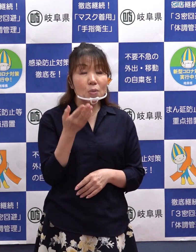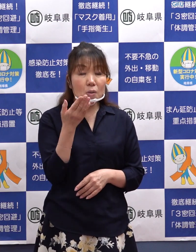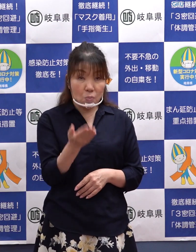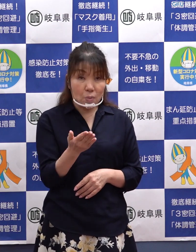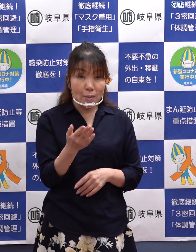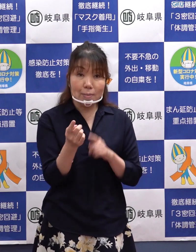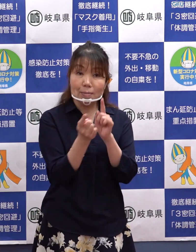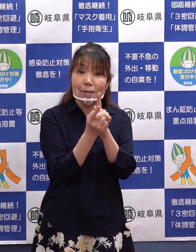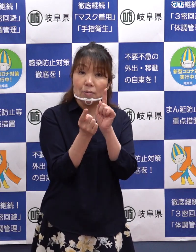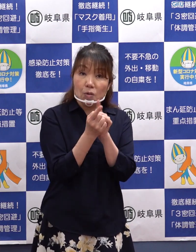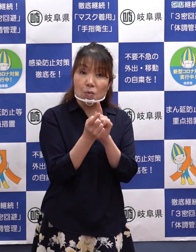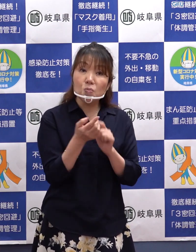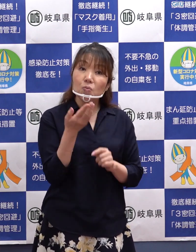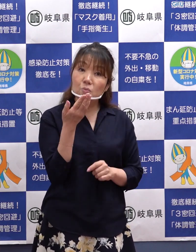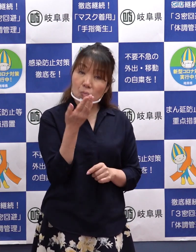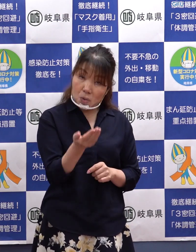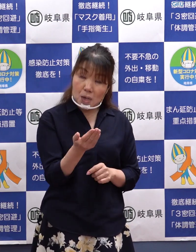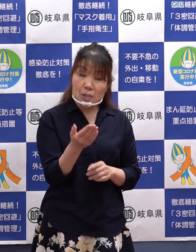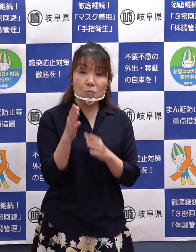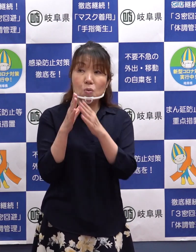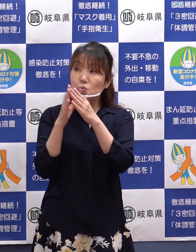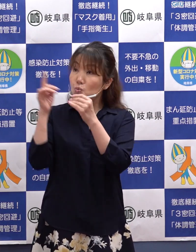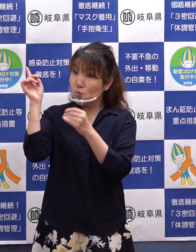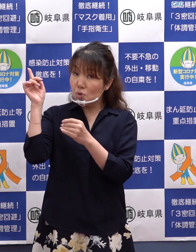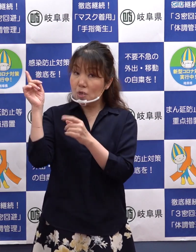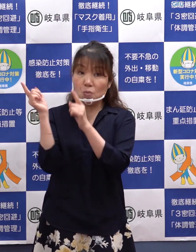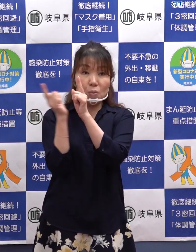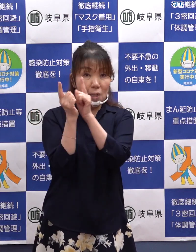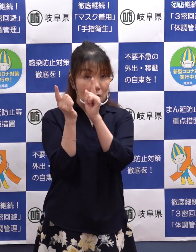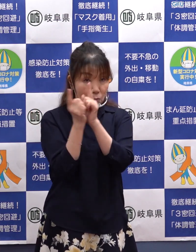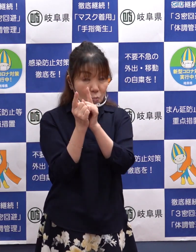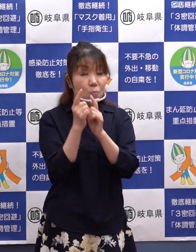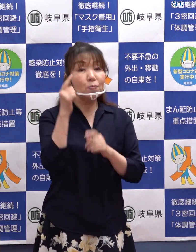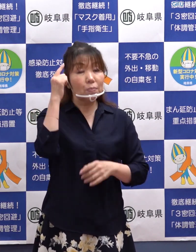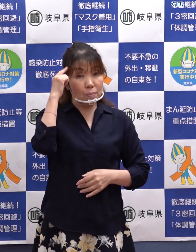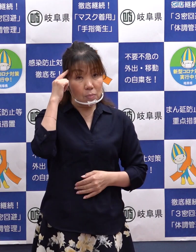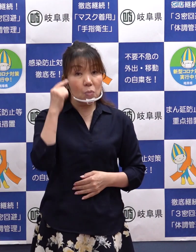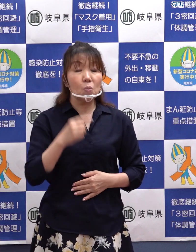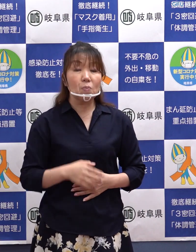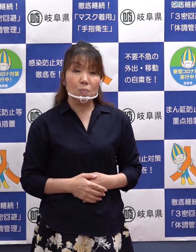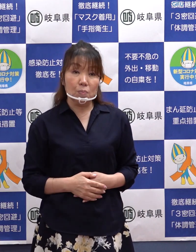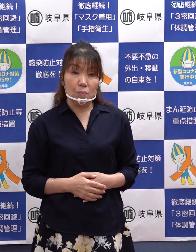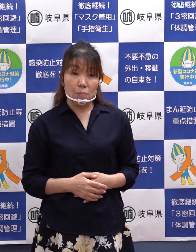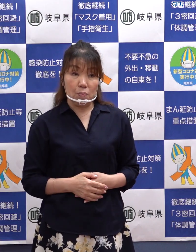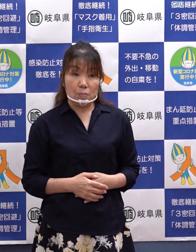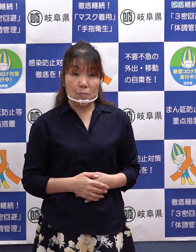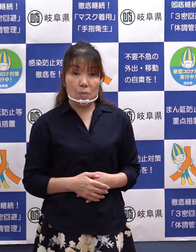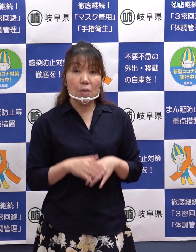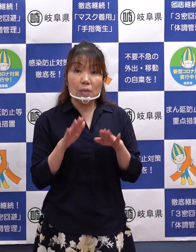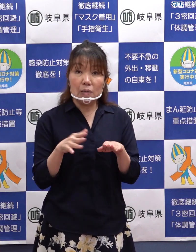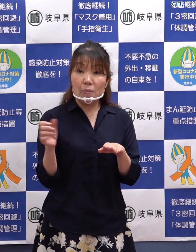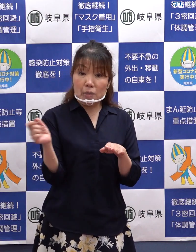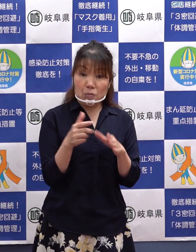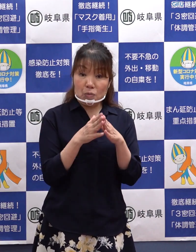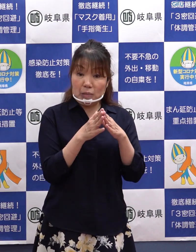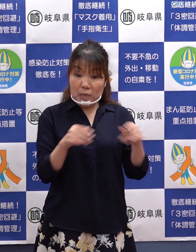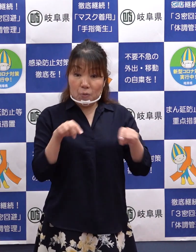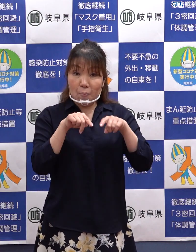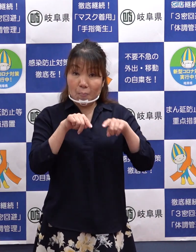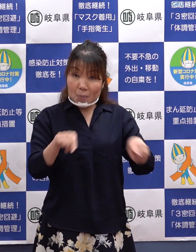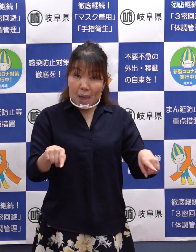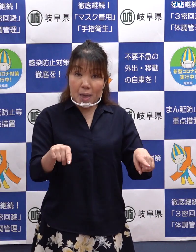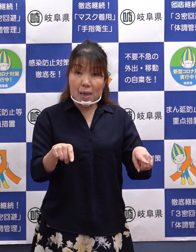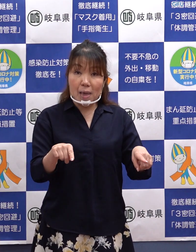やっていくかということとしては、まあ、国全体としての対応かと思いますけども、今すぐ全国一緒くた